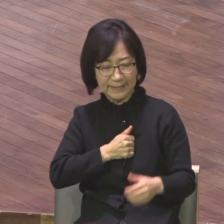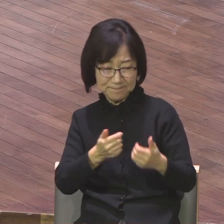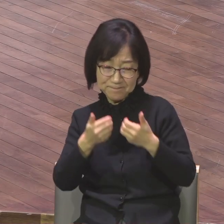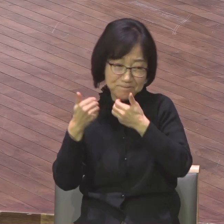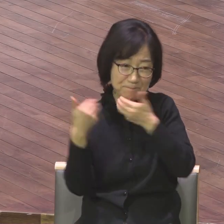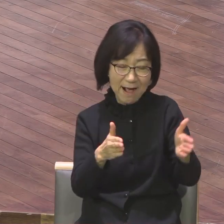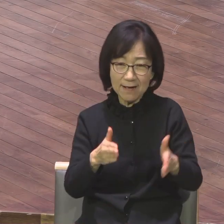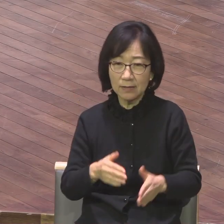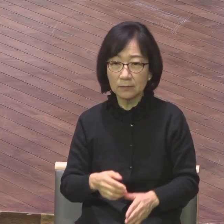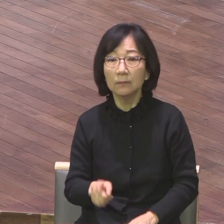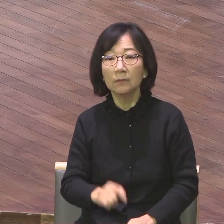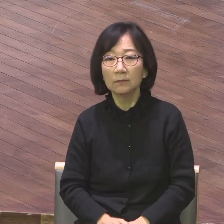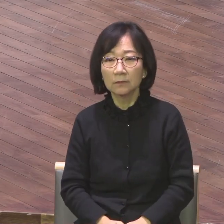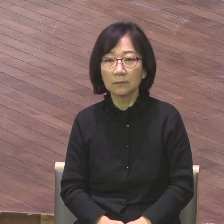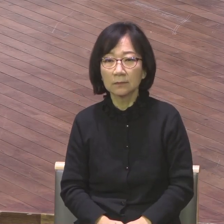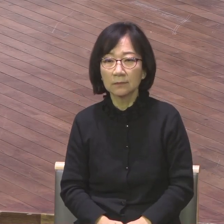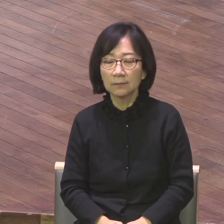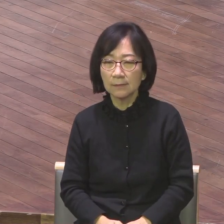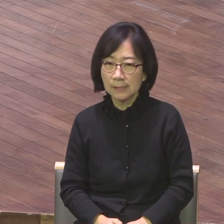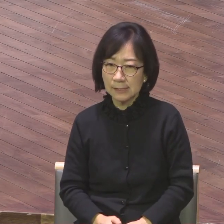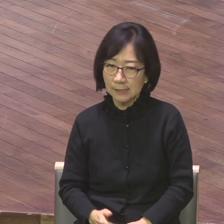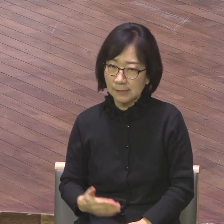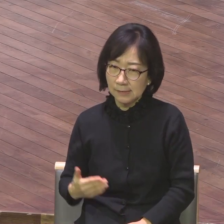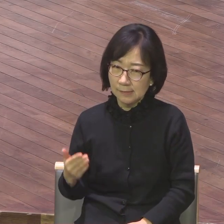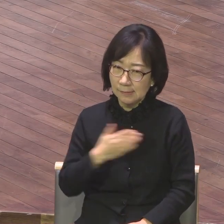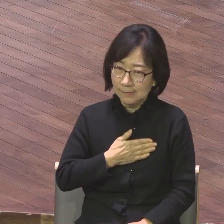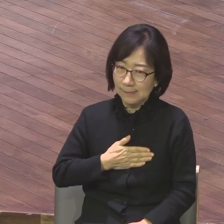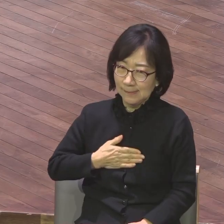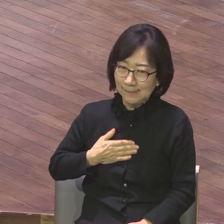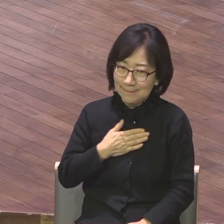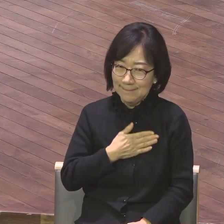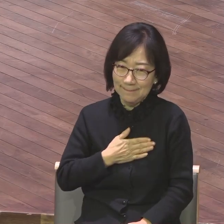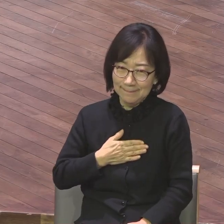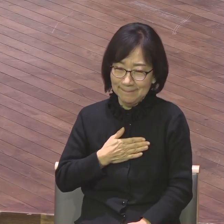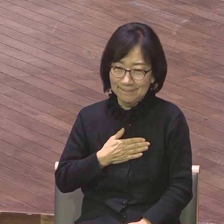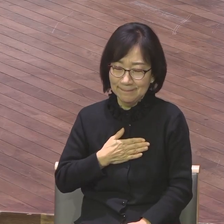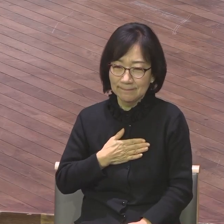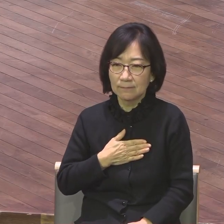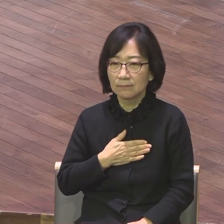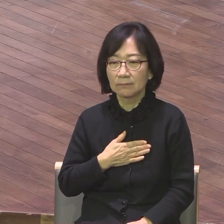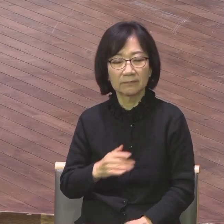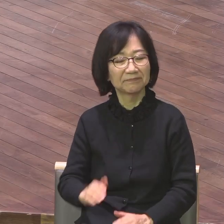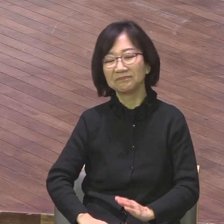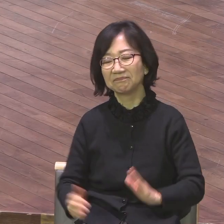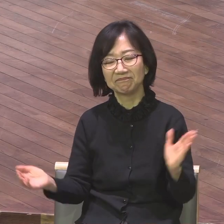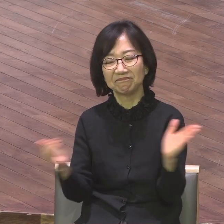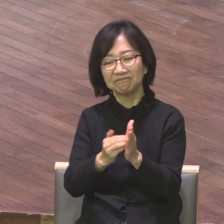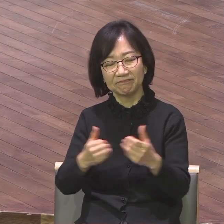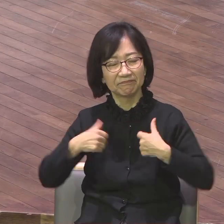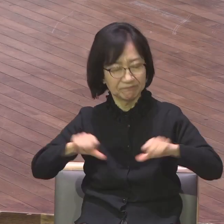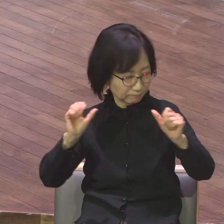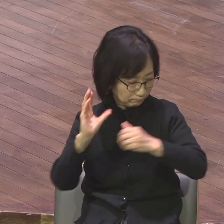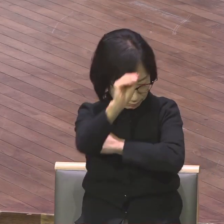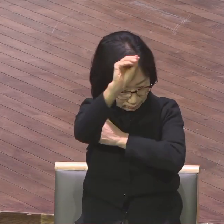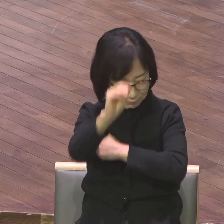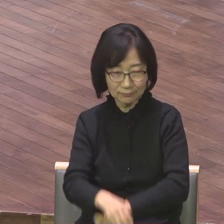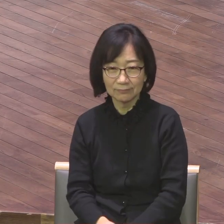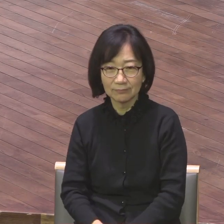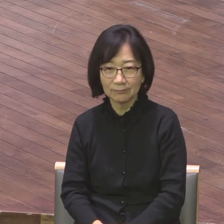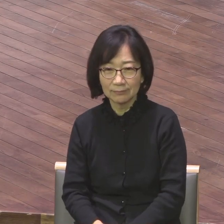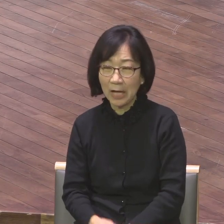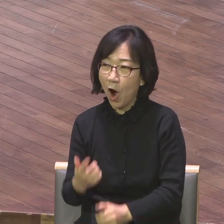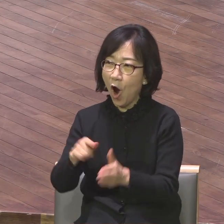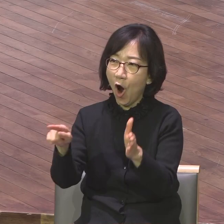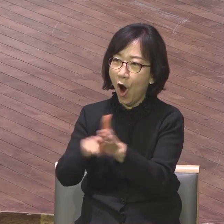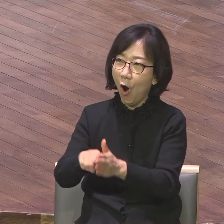자존심 건드렸다, 자존심 상했다, 그날로 끝이에요. 그렇게 믿음